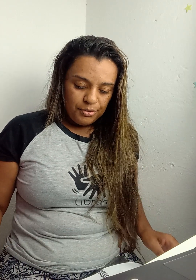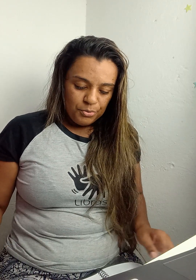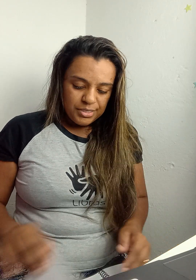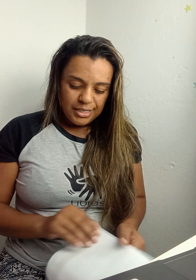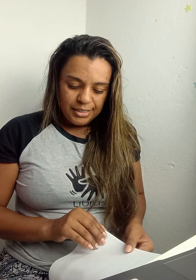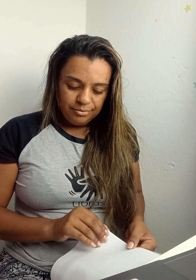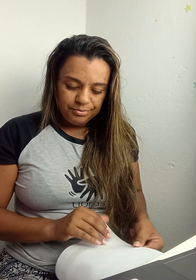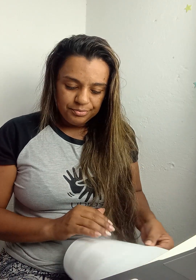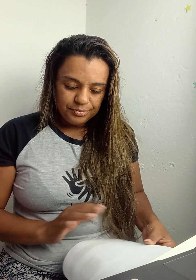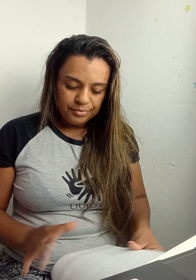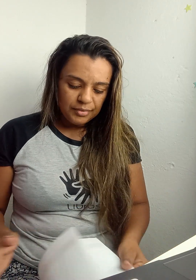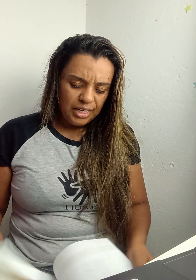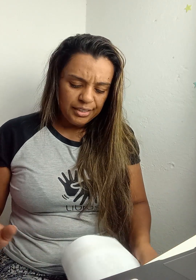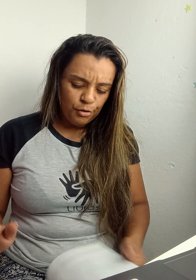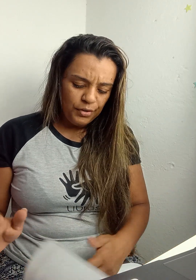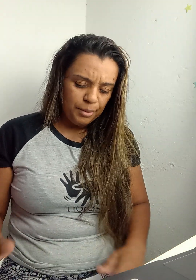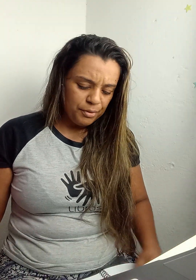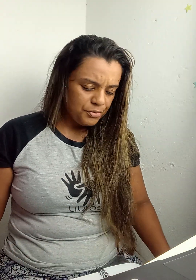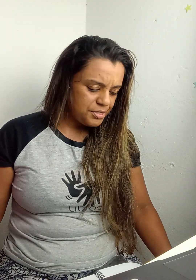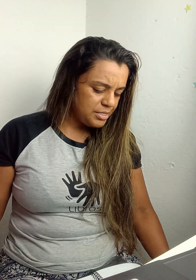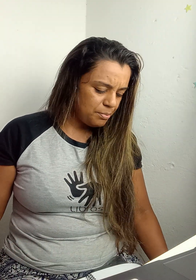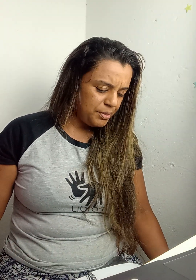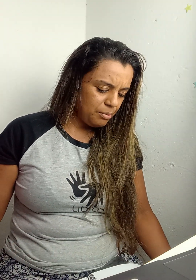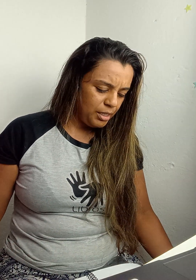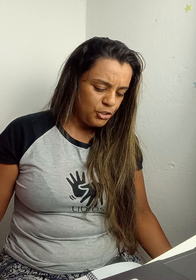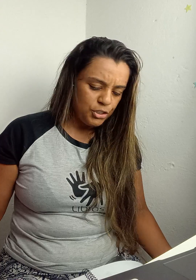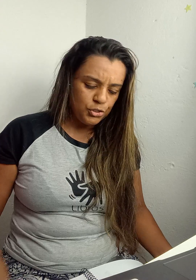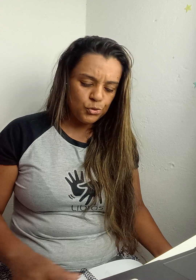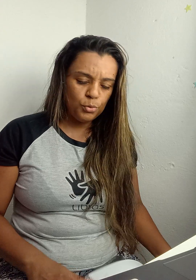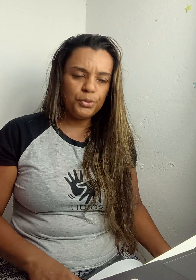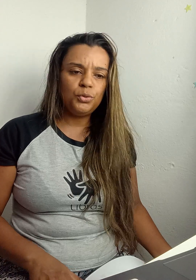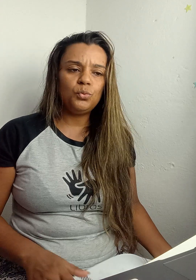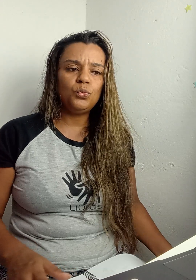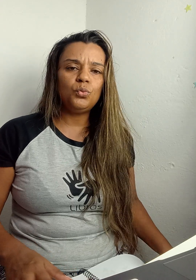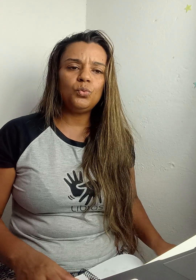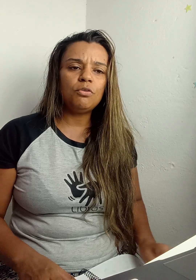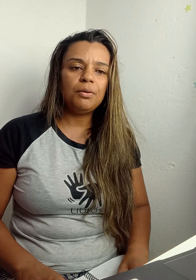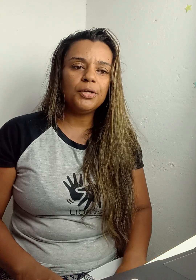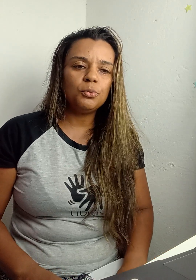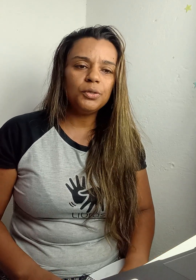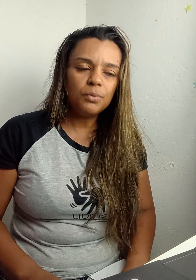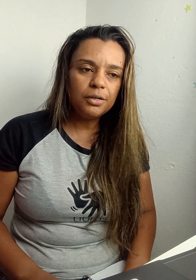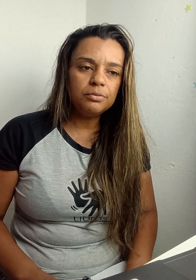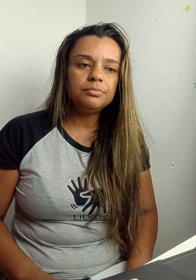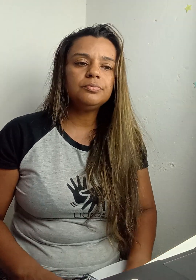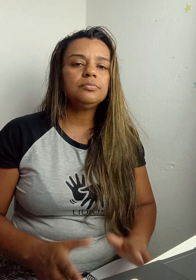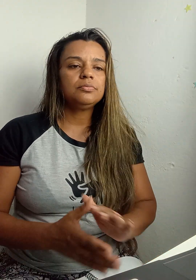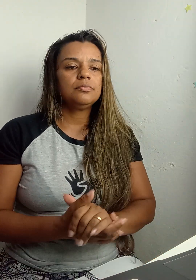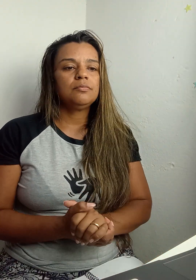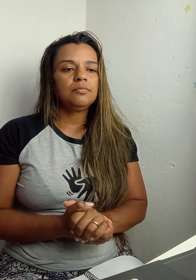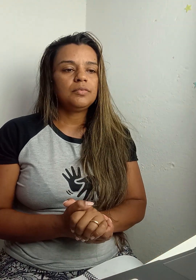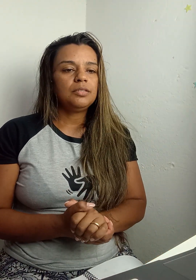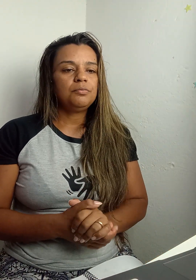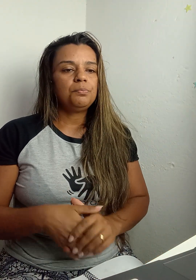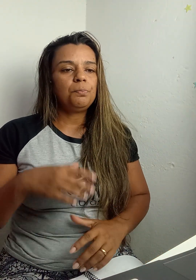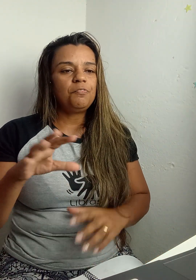Vamos lá. Aqui eu falei para vocês rapidamente sobre o alfabeto manual. Falei